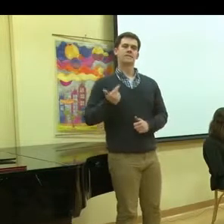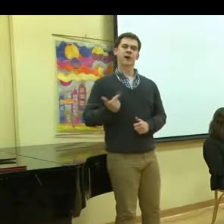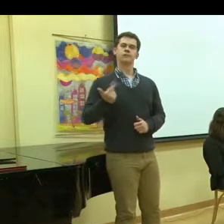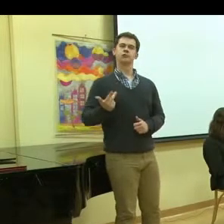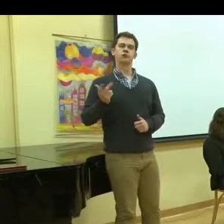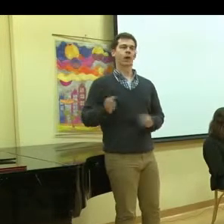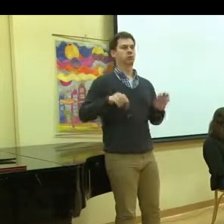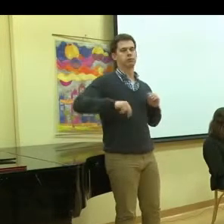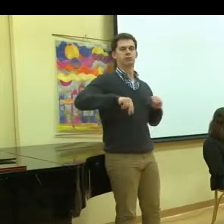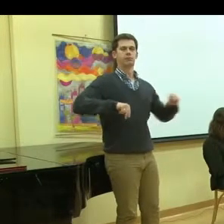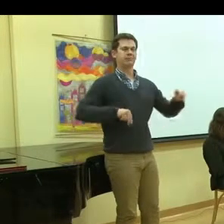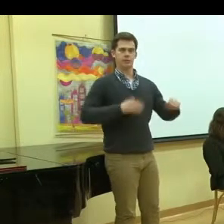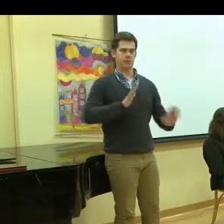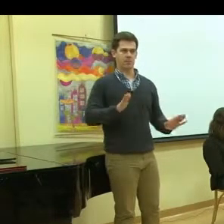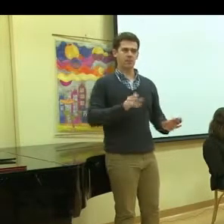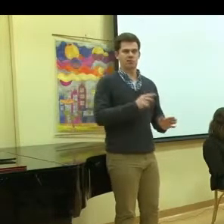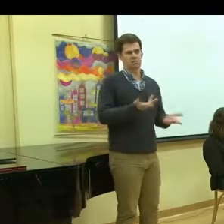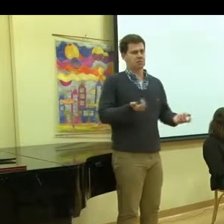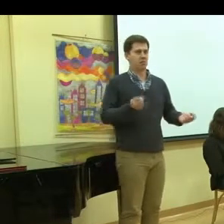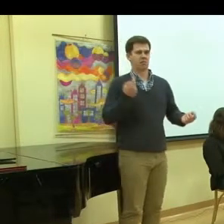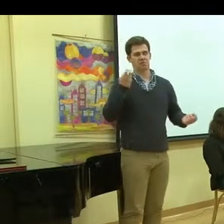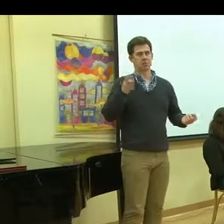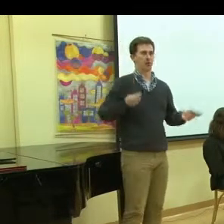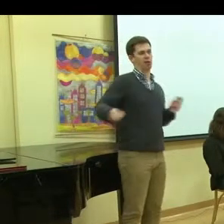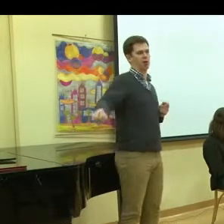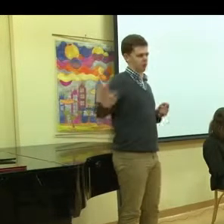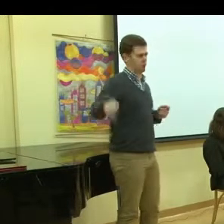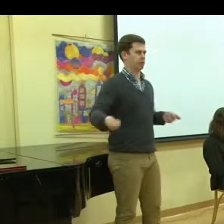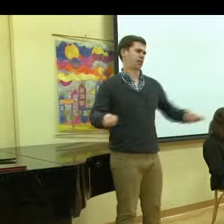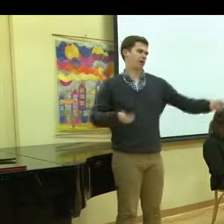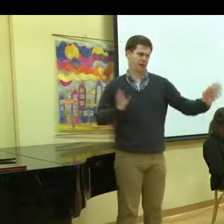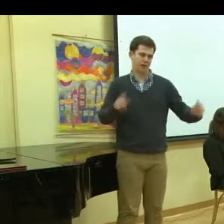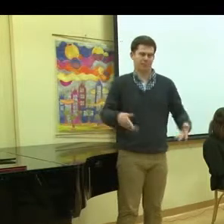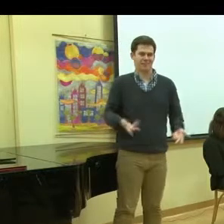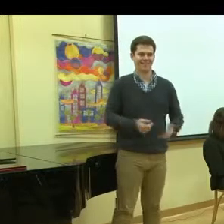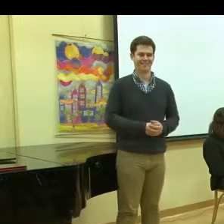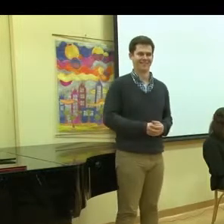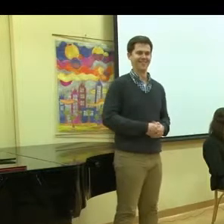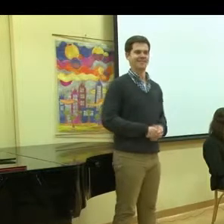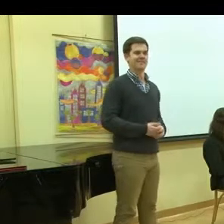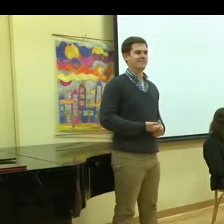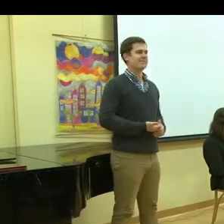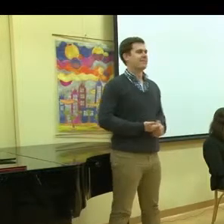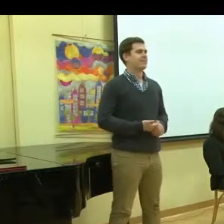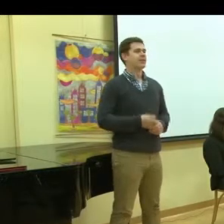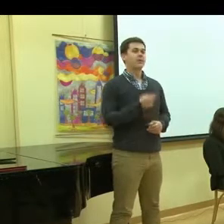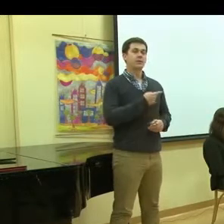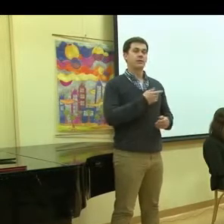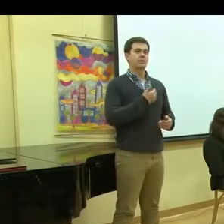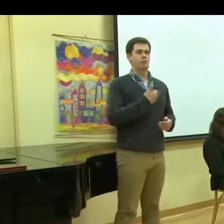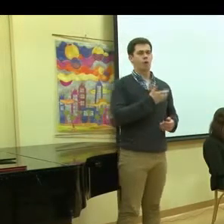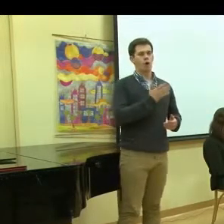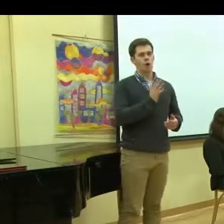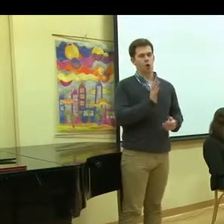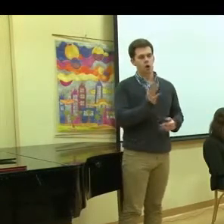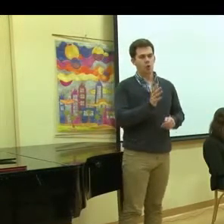son argentinos, pasarán 15-20 años. Więc wyruszamy w podróż z tym tangiem, w podróż w czasie. Mija mniej